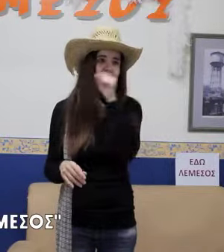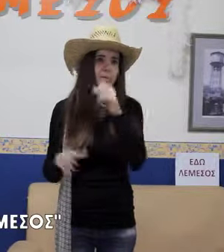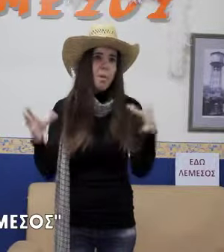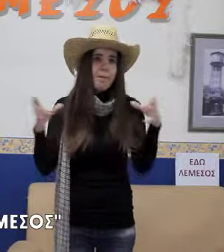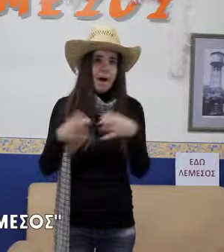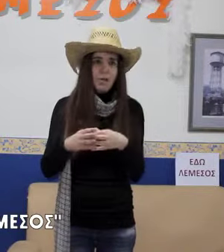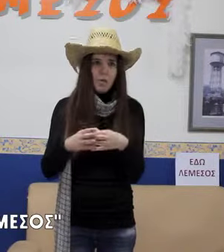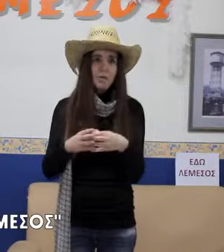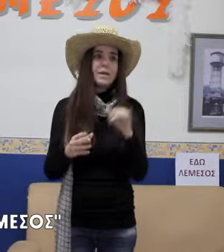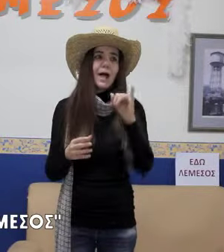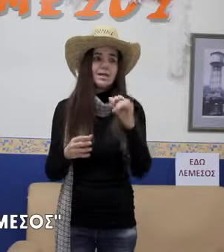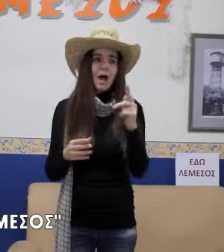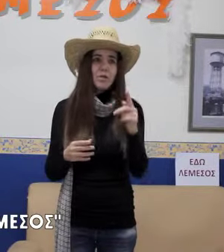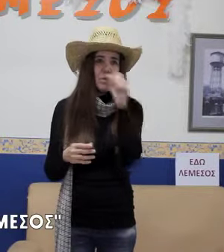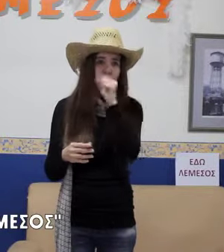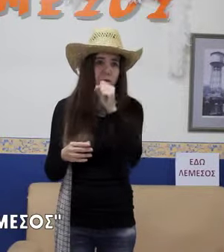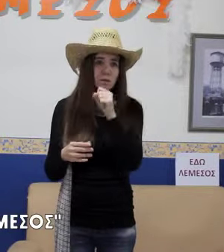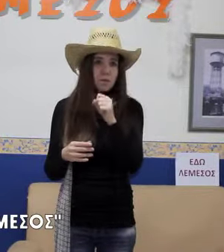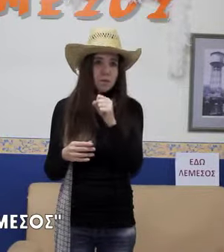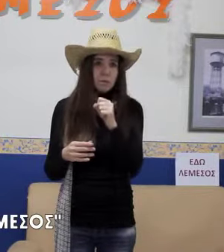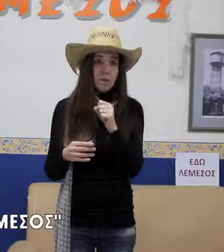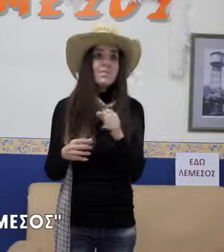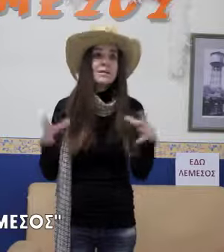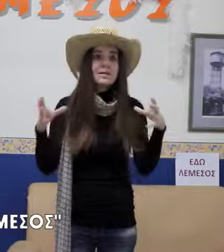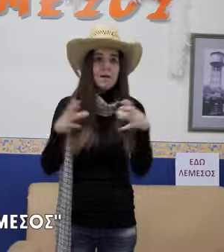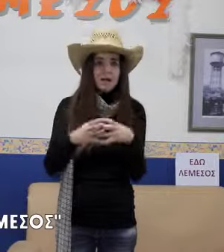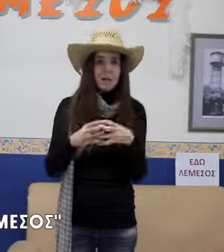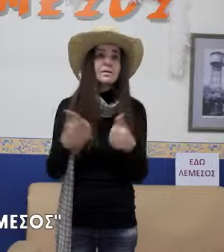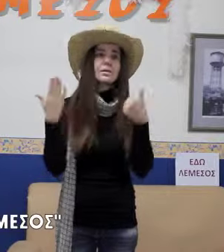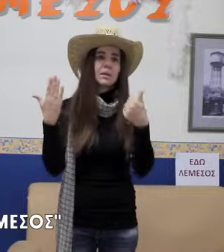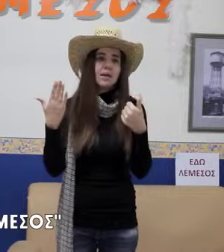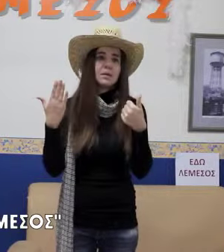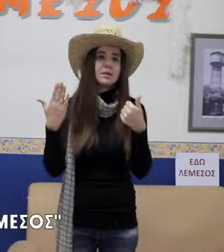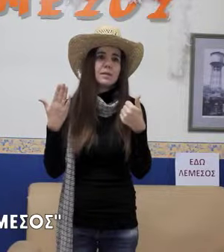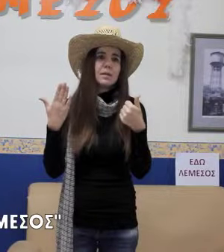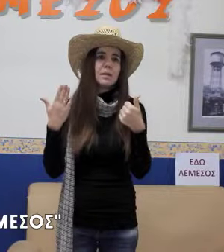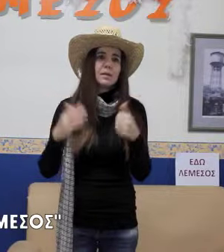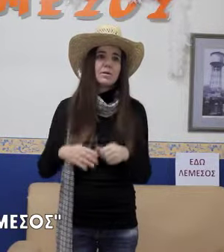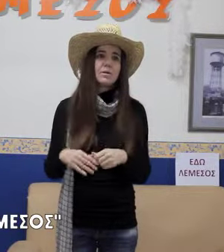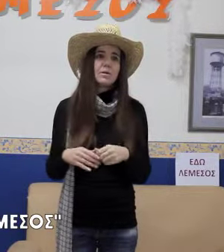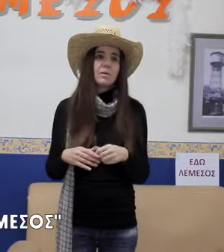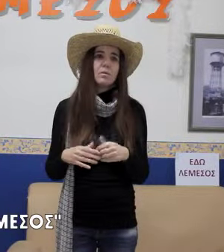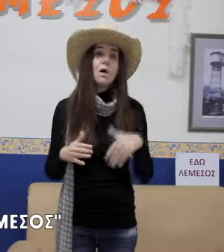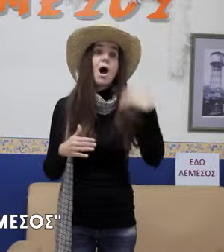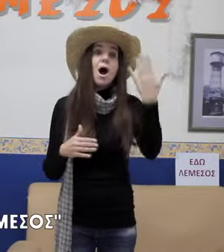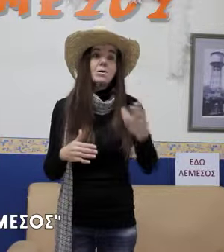Ομάδες κανταδόρων θα συγκεντρωθούν στις 6 έξω από το Δημοτικό Μέγαρο